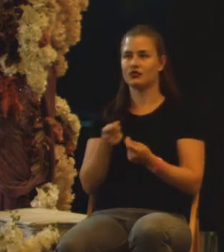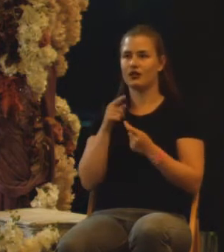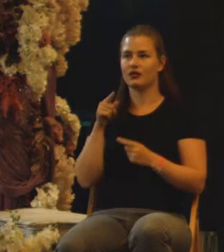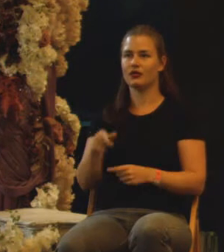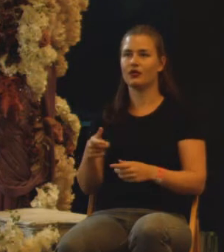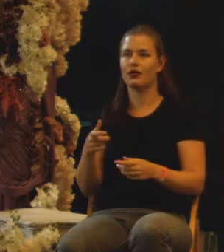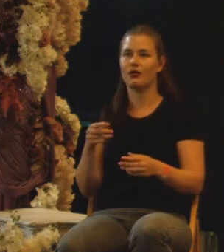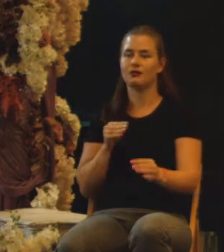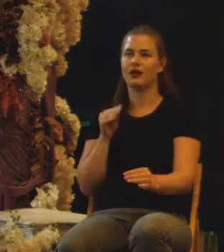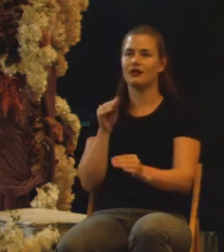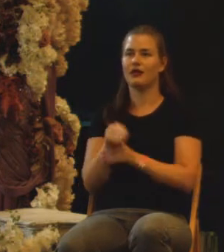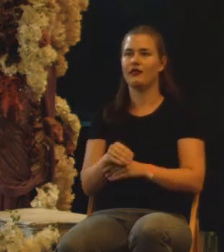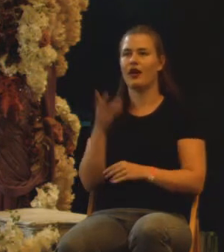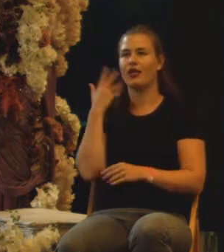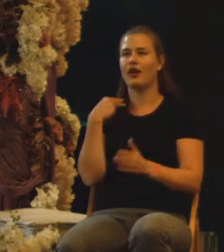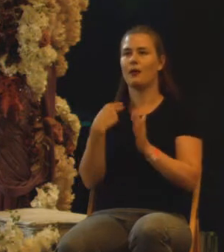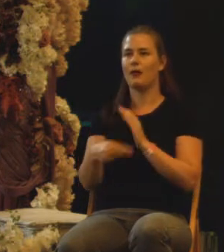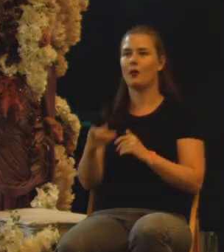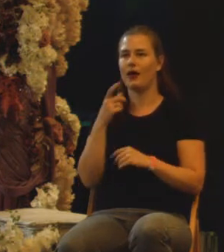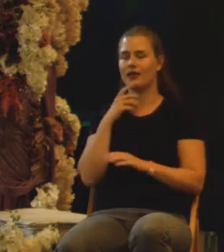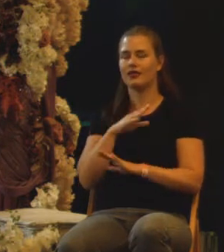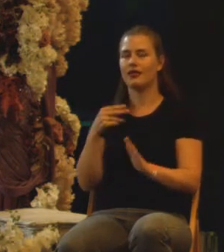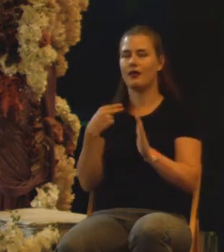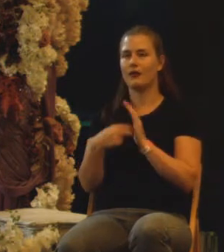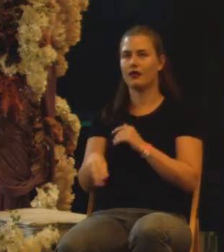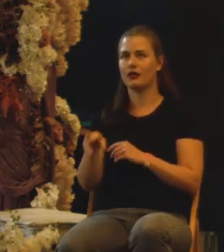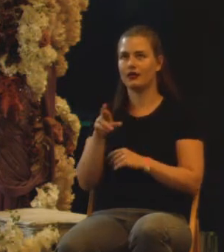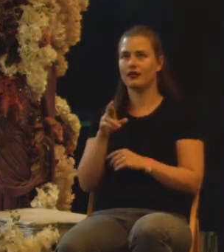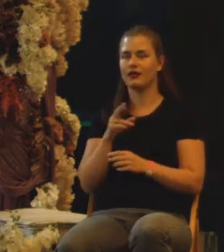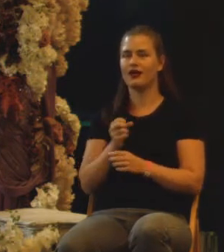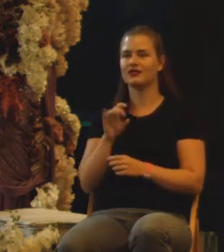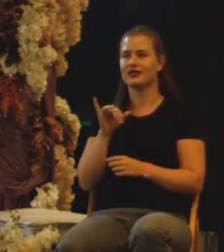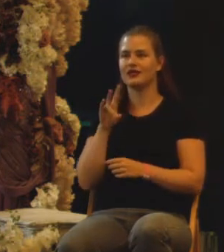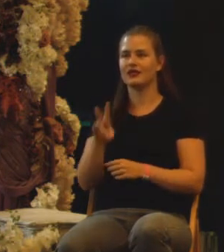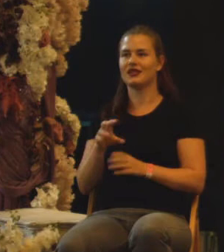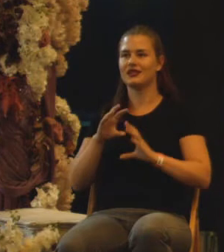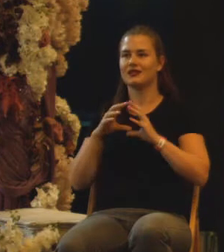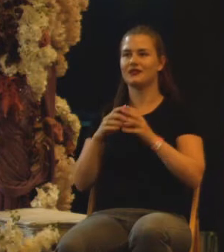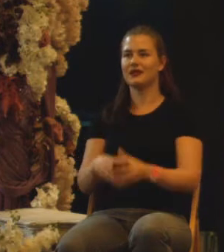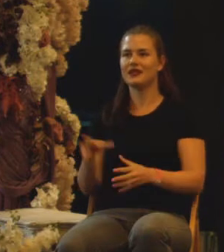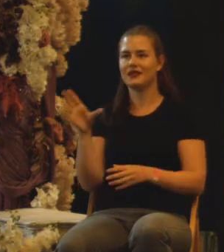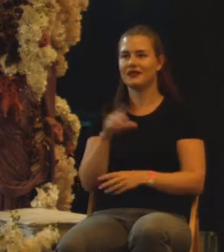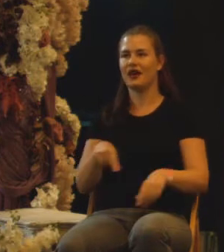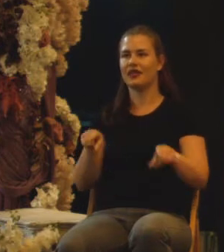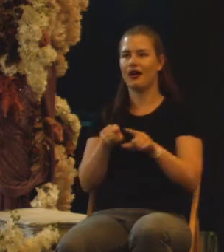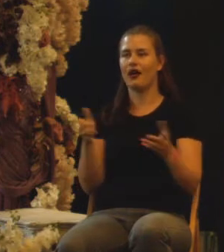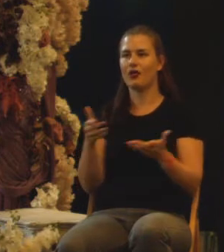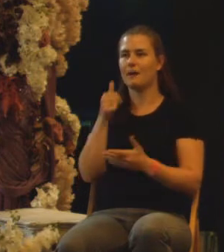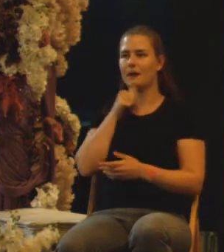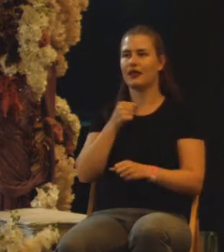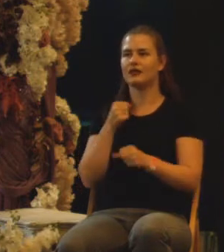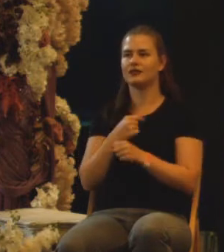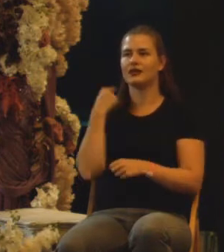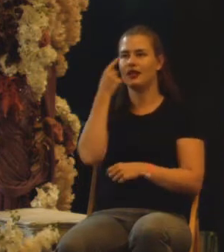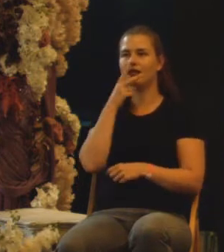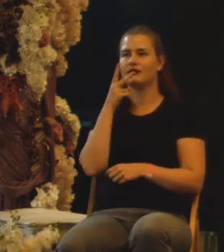подкалывают. Поэтому, когда вы покупаете яйца, не покупайте Ясен, Свит, вот эти вот всякие, вот такие, которые пытаются сделать вид,